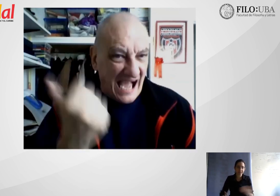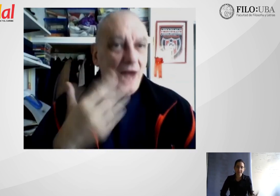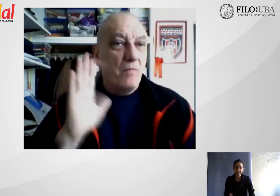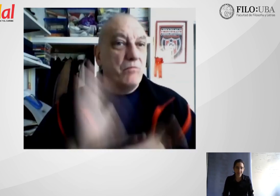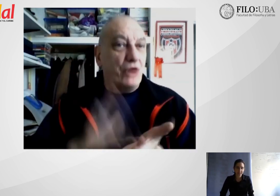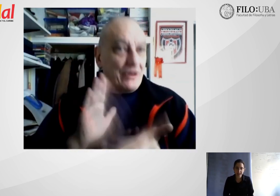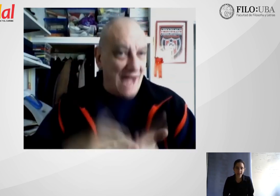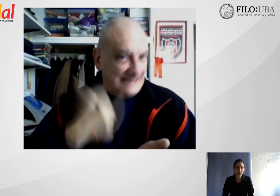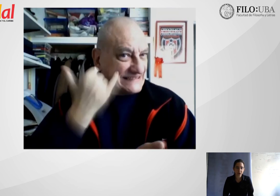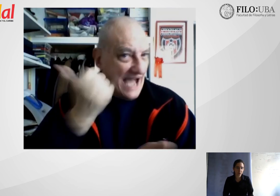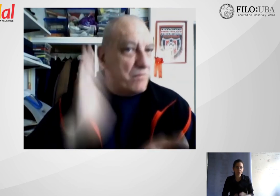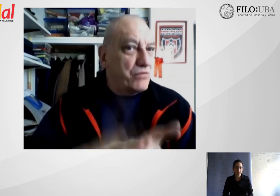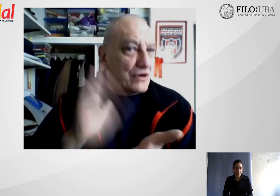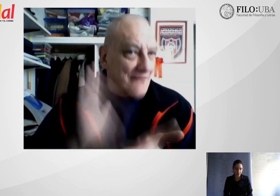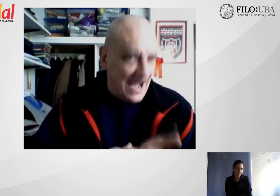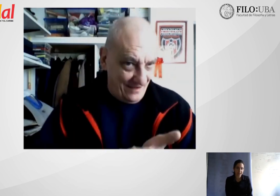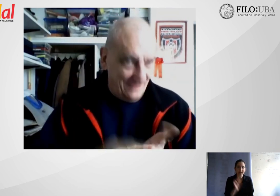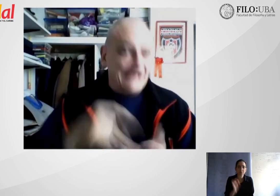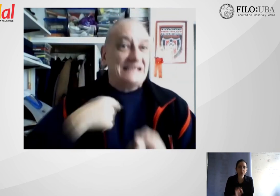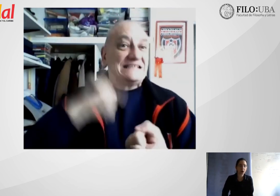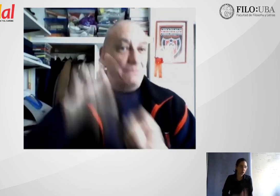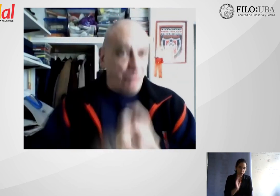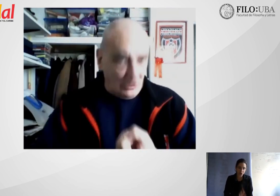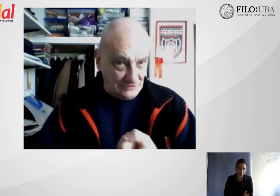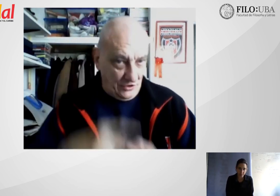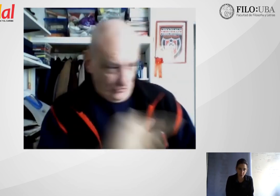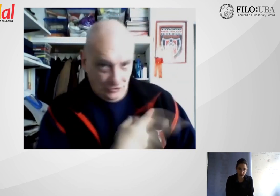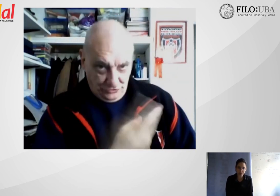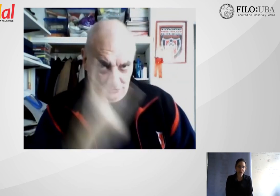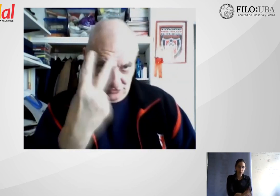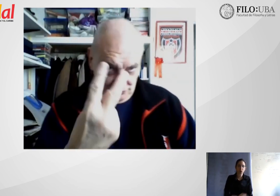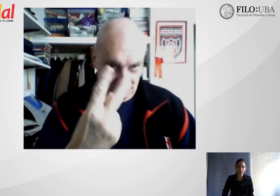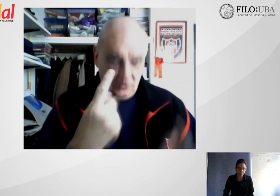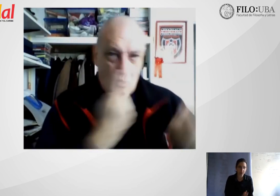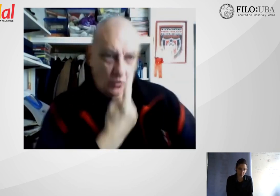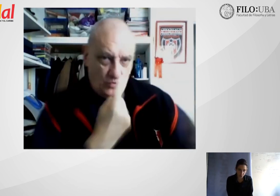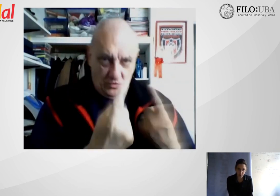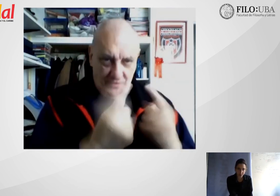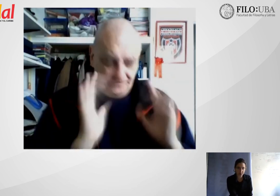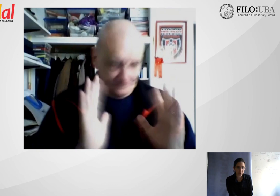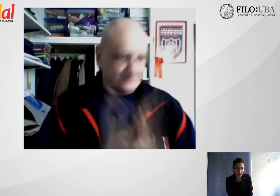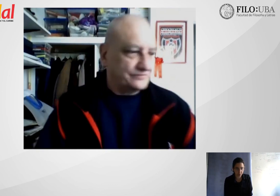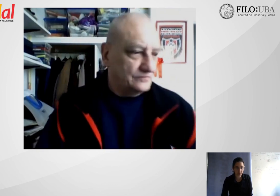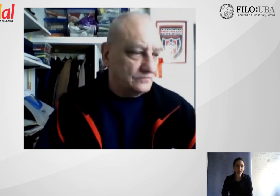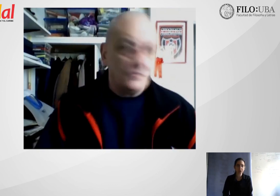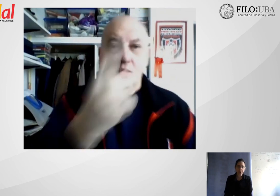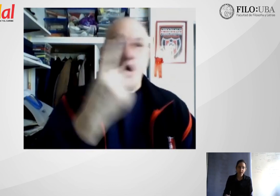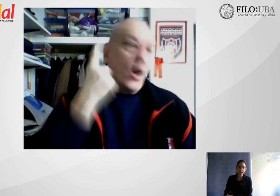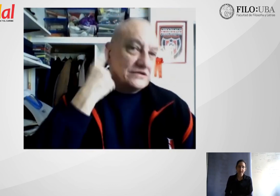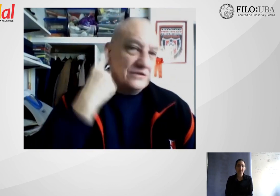están transitando, regulando estos temas ahora? Les muestro algo que nosotros ya probamos, incluso con mi esposa, que somos 2 personas sordas, les